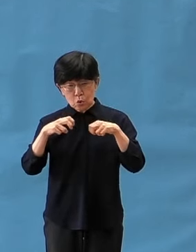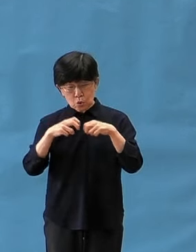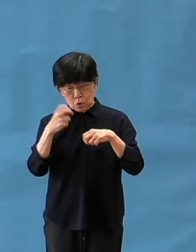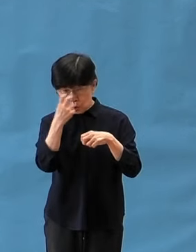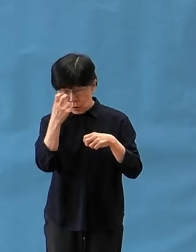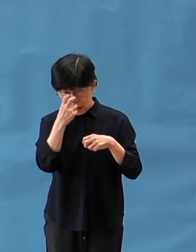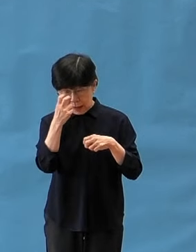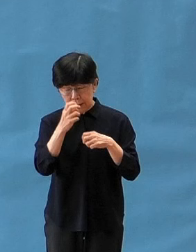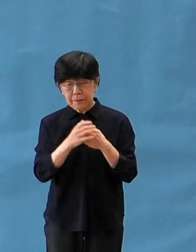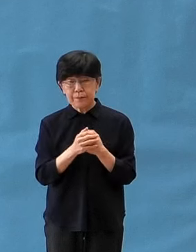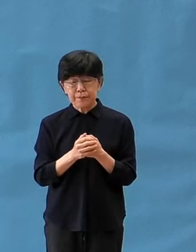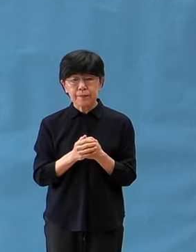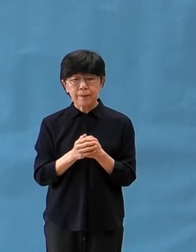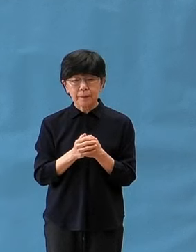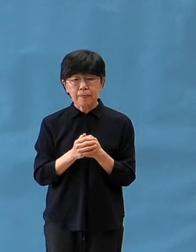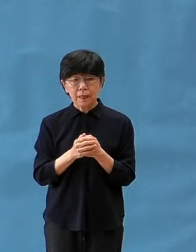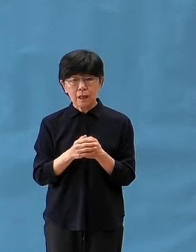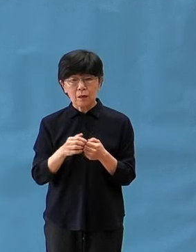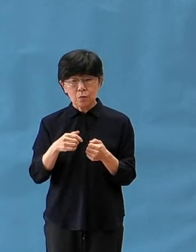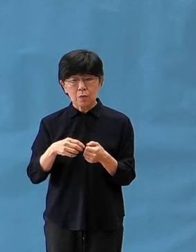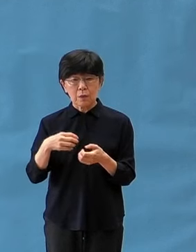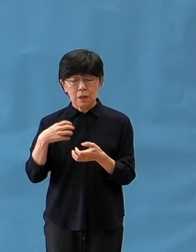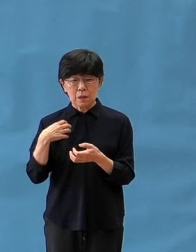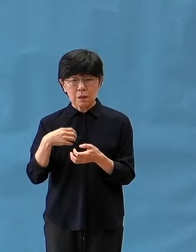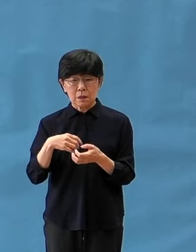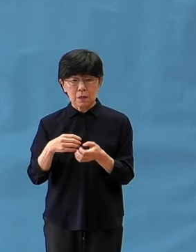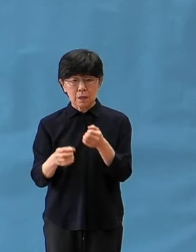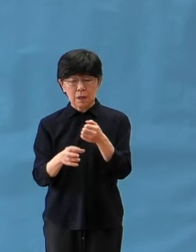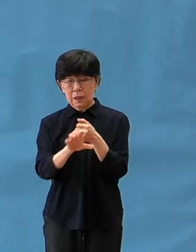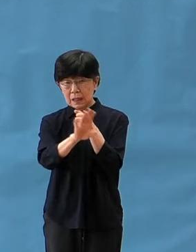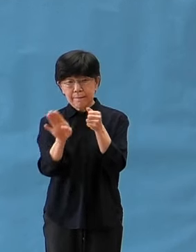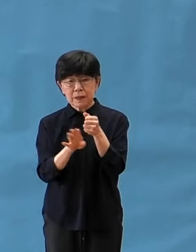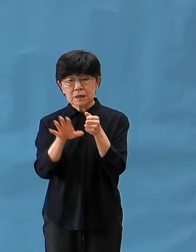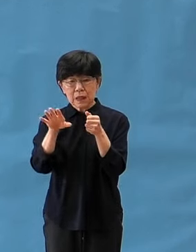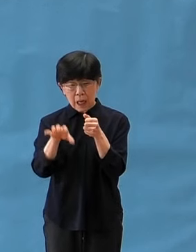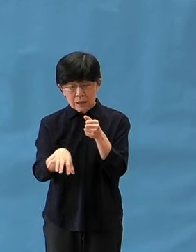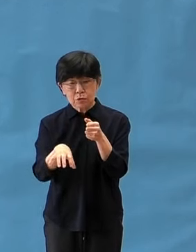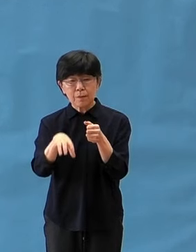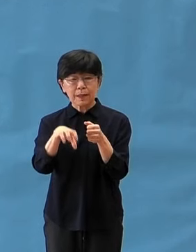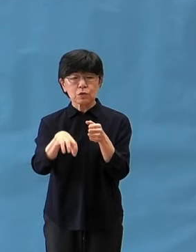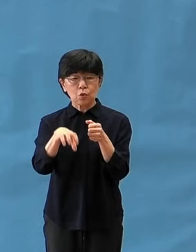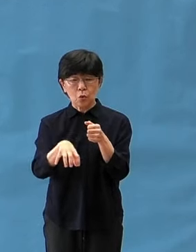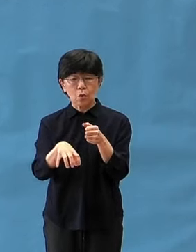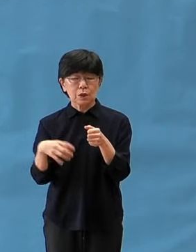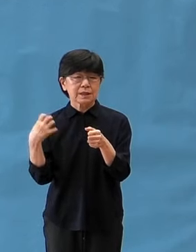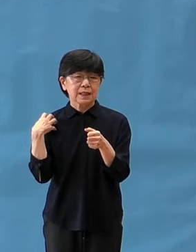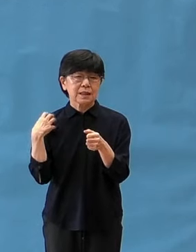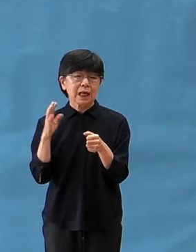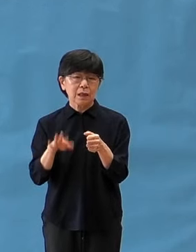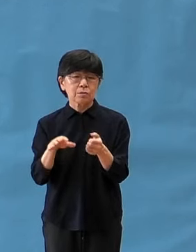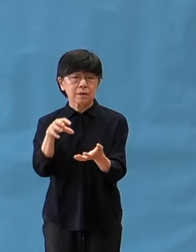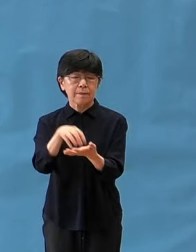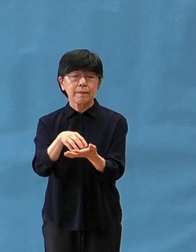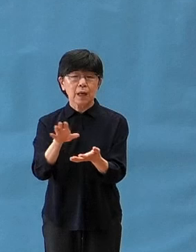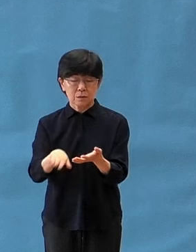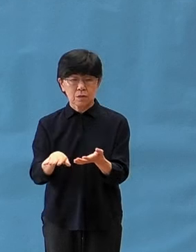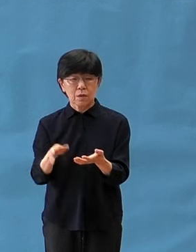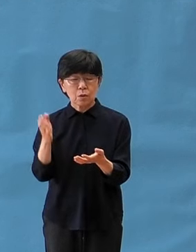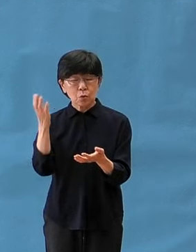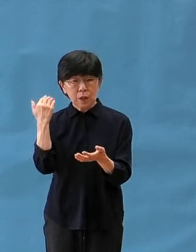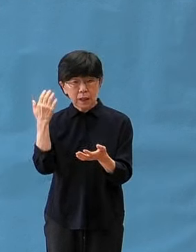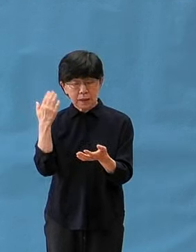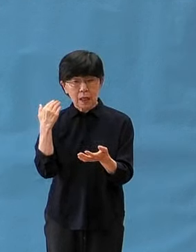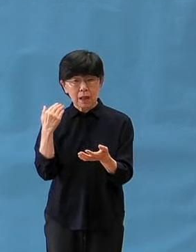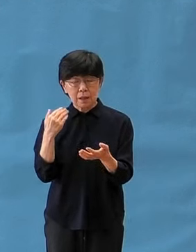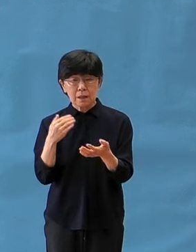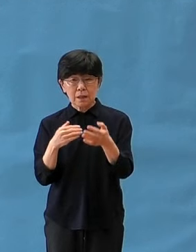原因を有する自治体の責務であるというような文言が入っています。で、前回の9日の会見では知事はそういう、仮